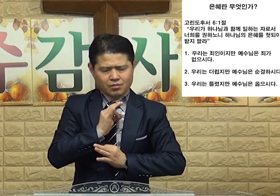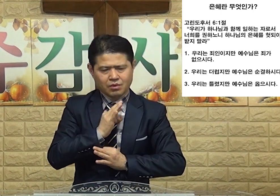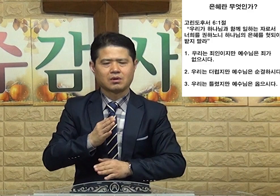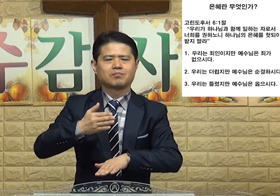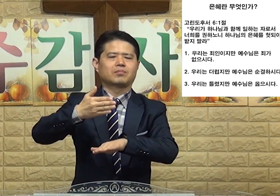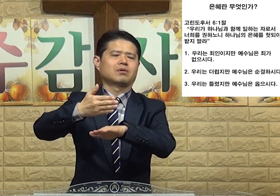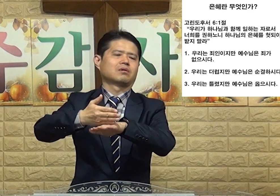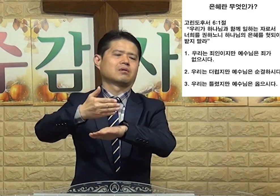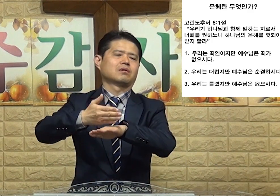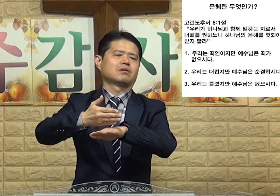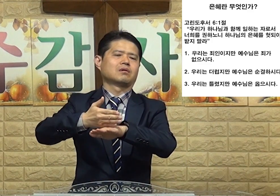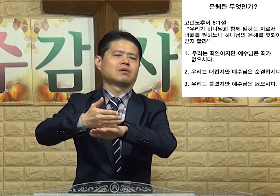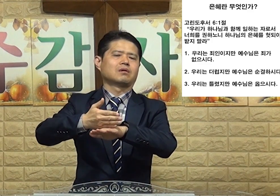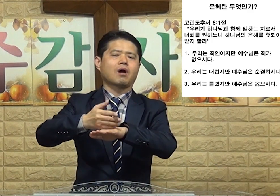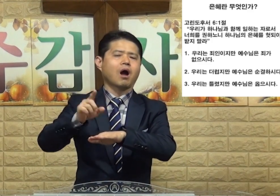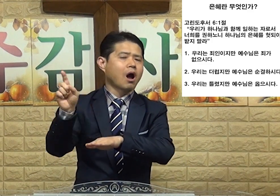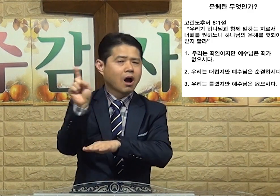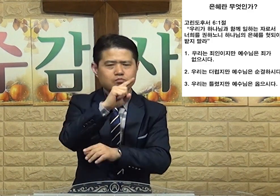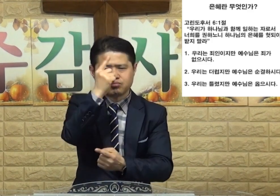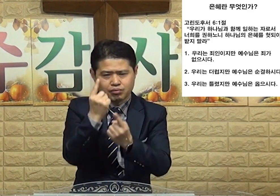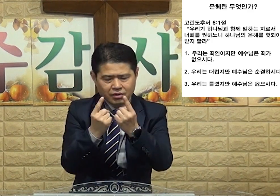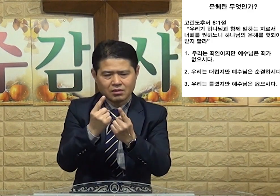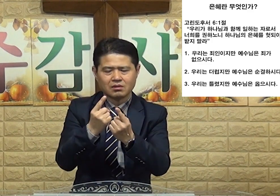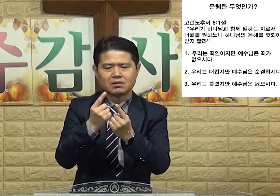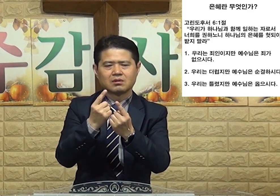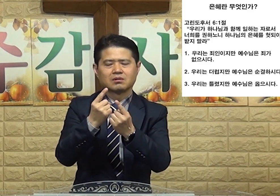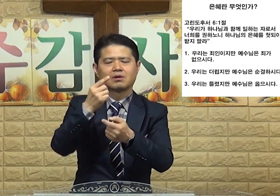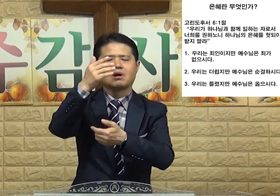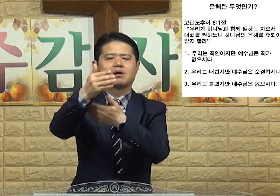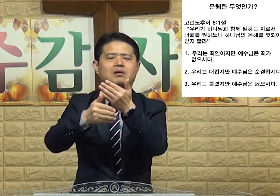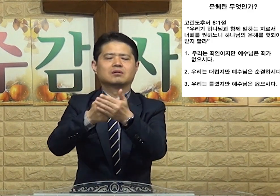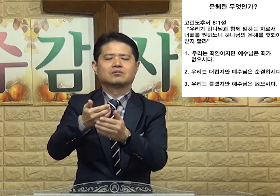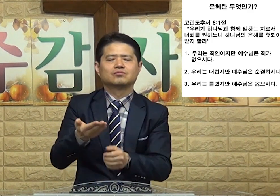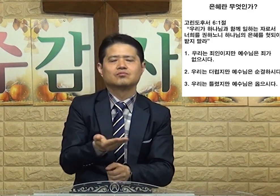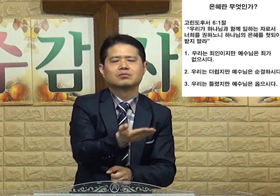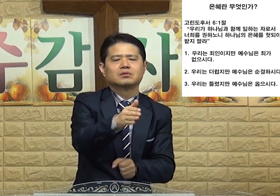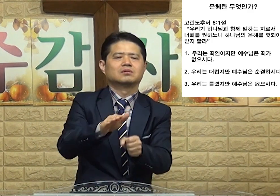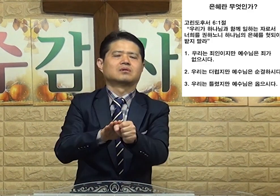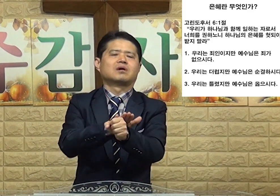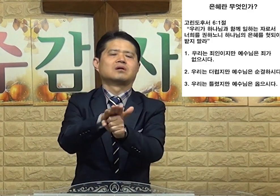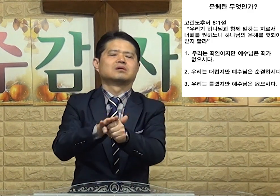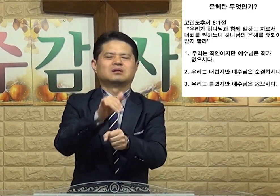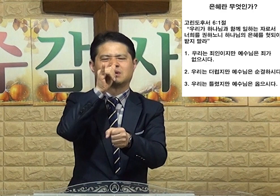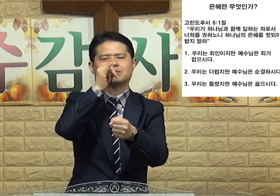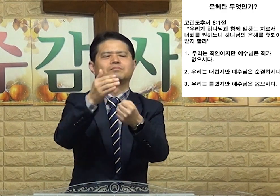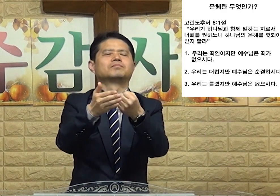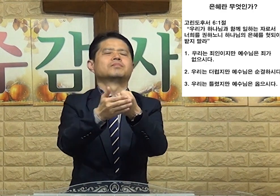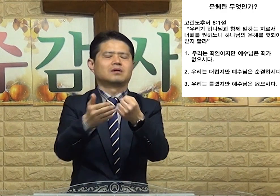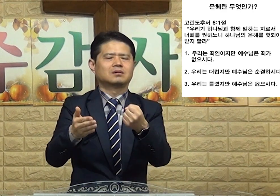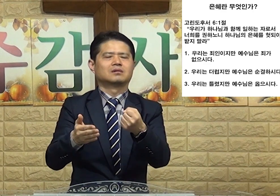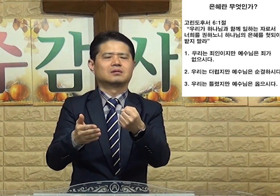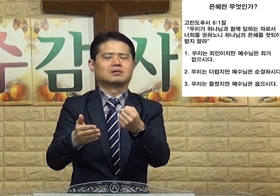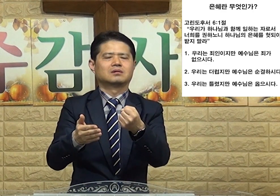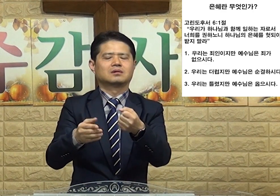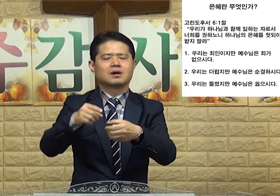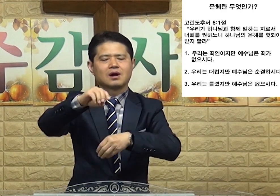구원의 놀라움에 감사해야 됩니다. 어떠한 것도 비교할 수 없이 아버지께서 여러분들을